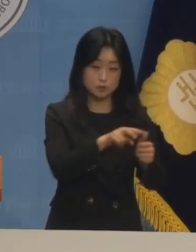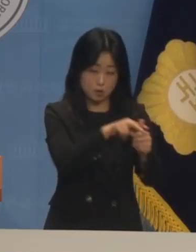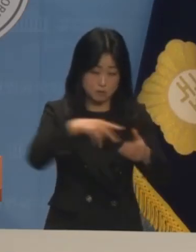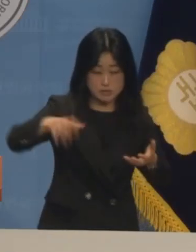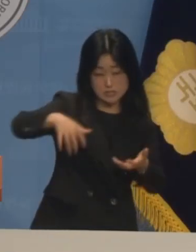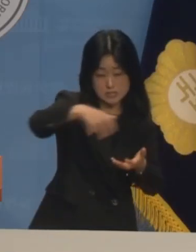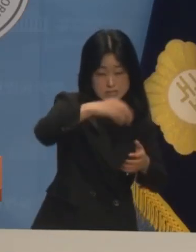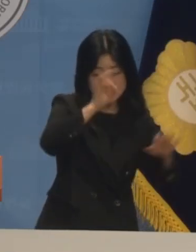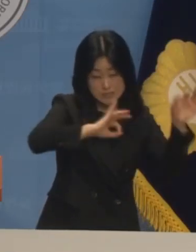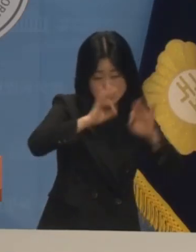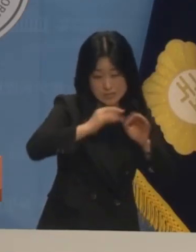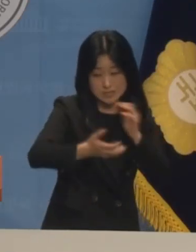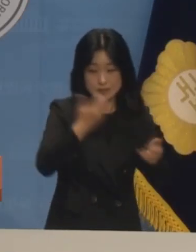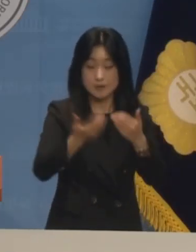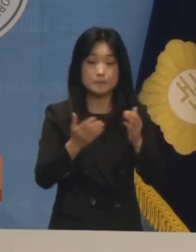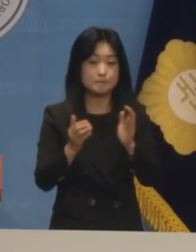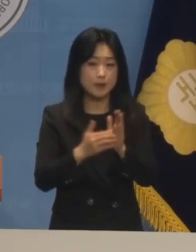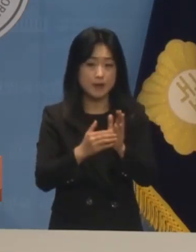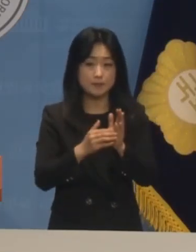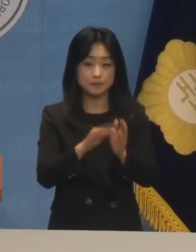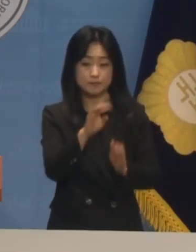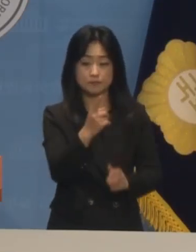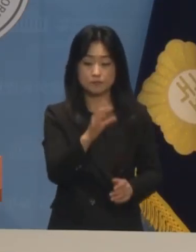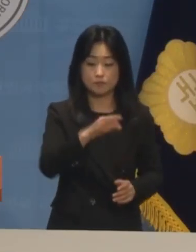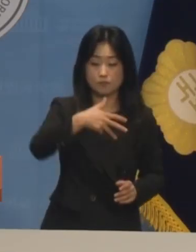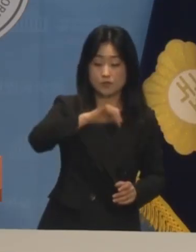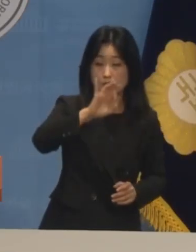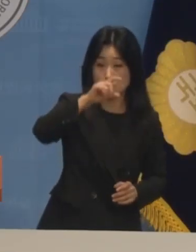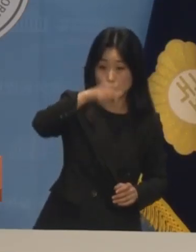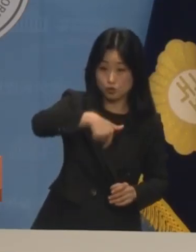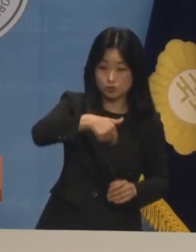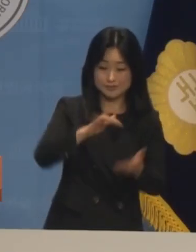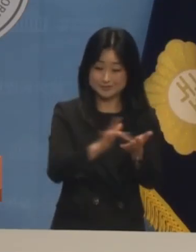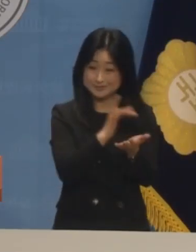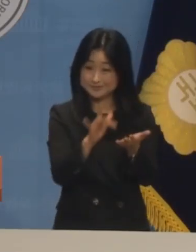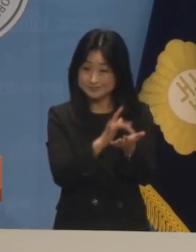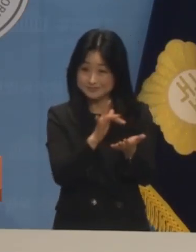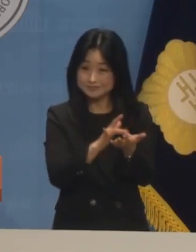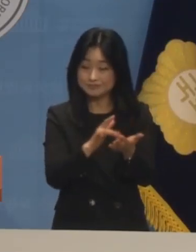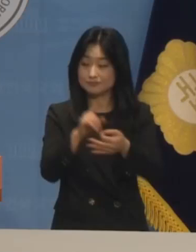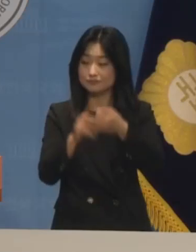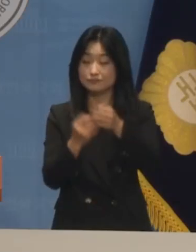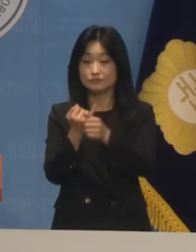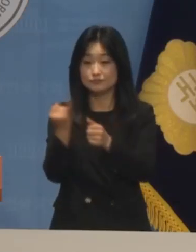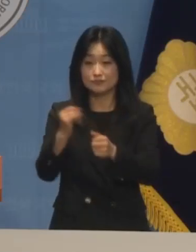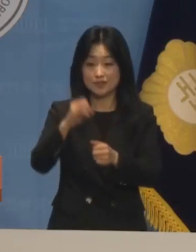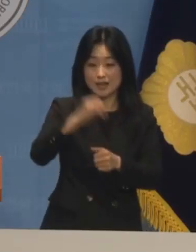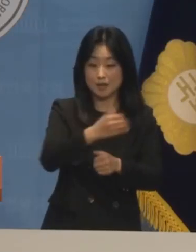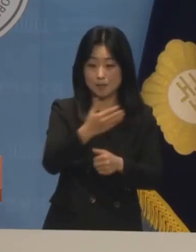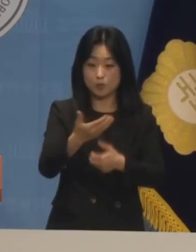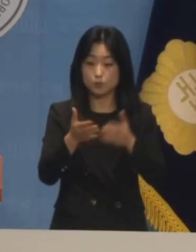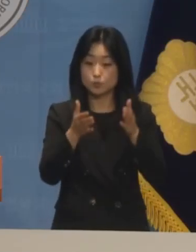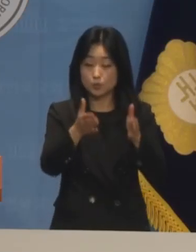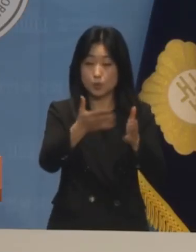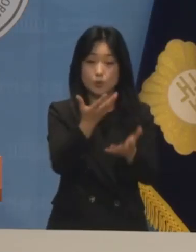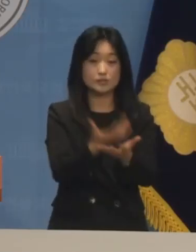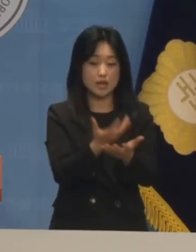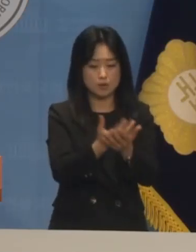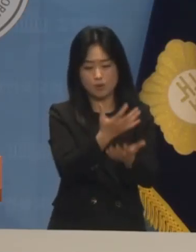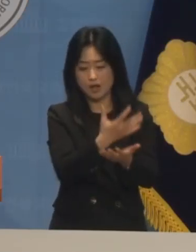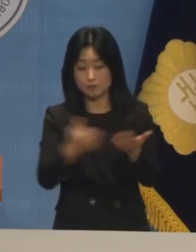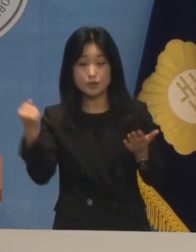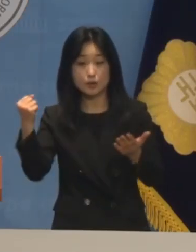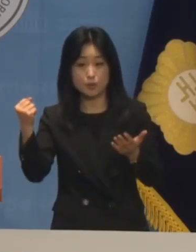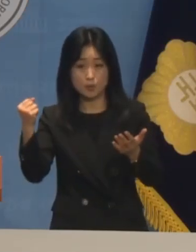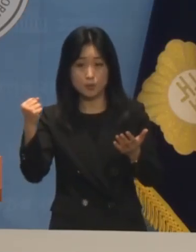수색하고 압수수색했습니다. 봉지욱 기자 소유의 전자장치에서 김건희 양평고속도로 의혹 관련 자료 등을 압수수색한